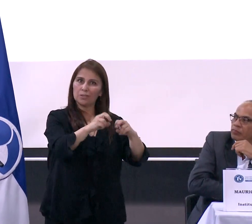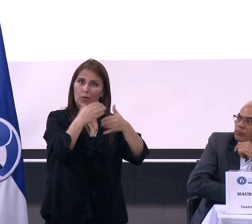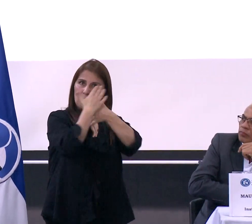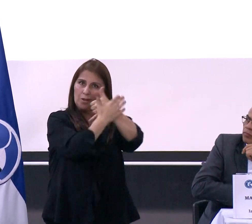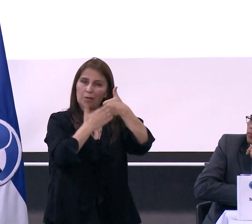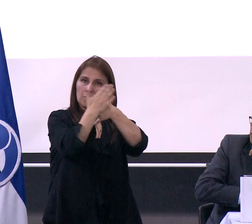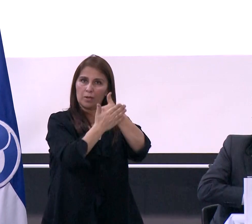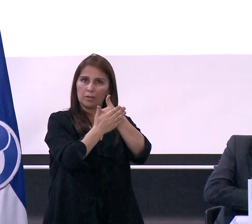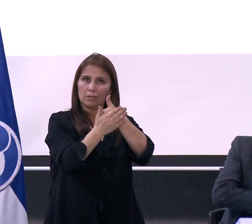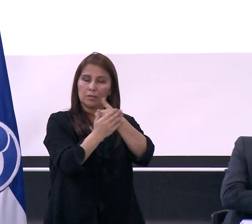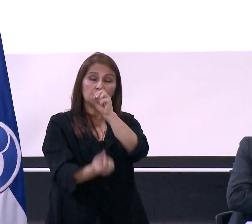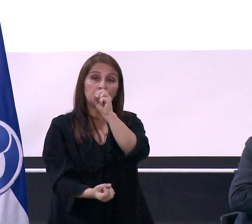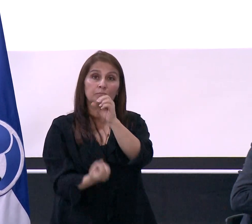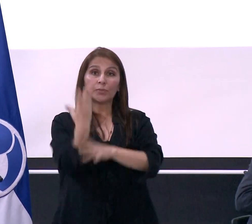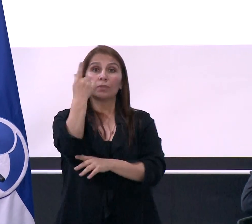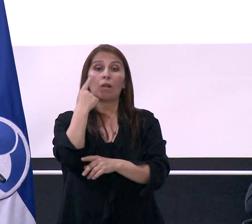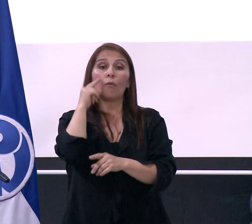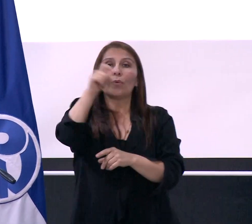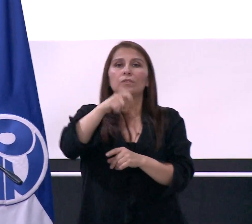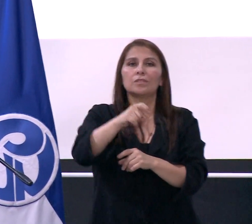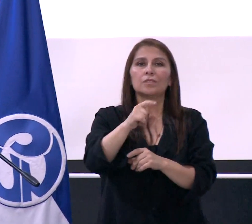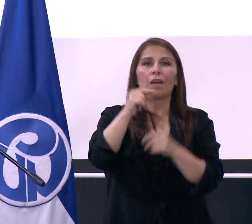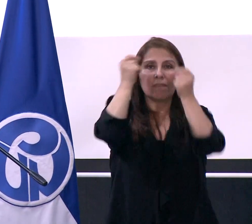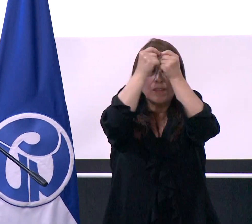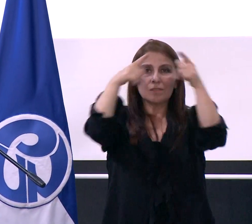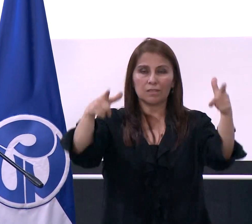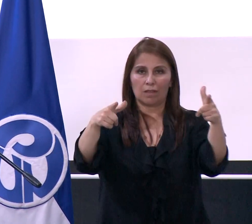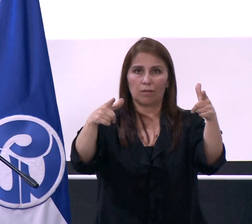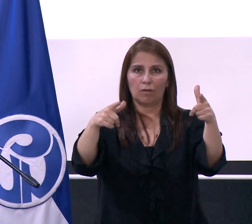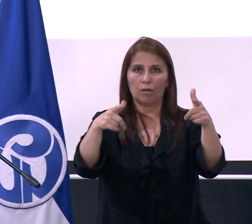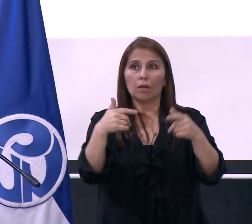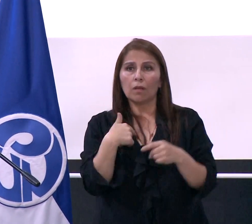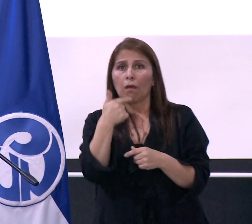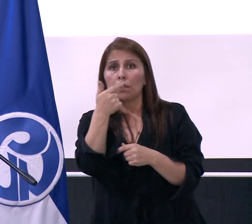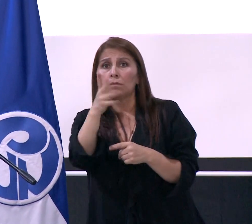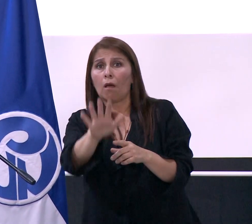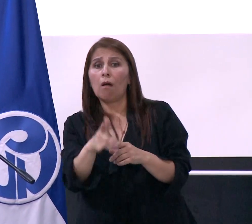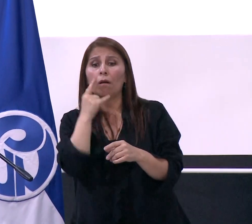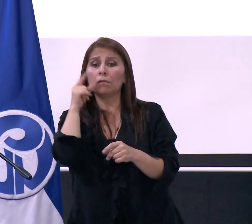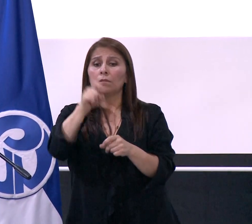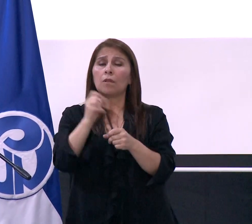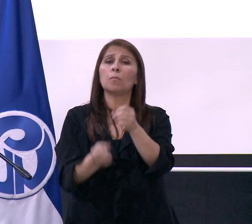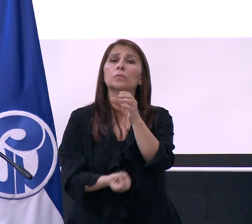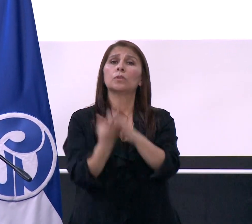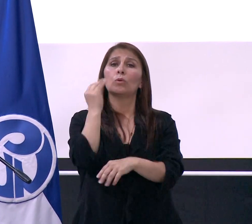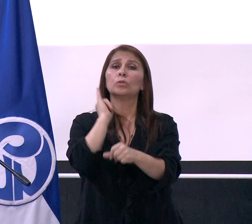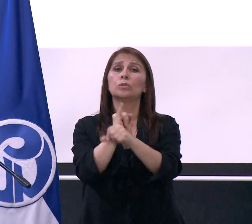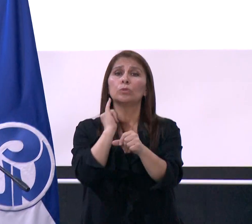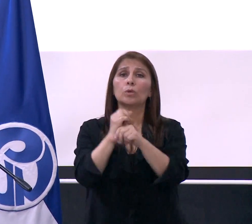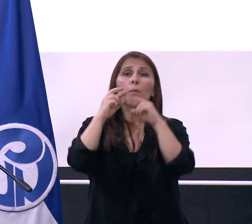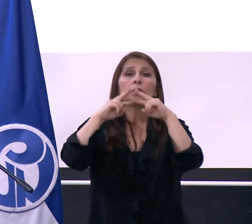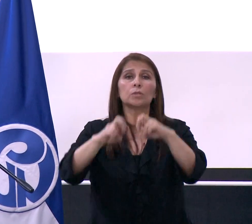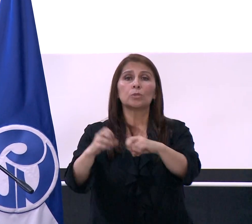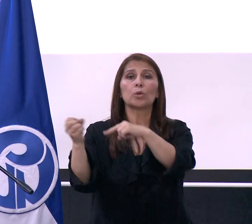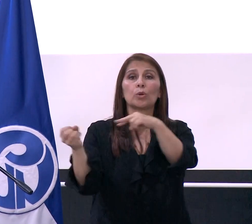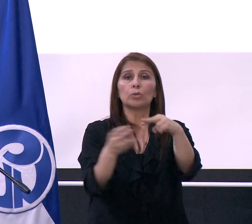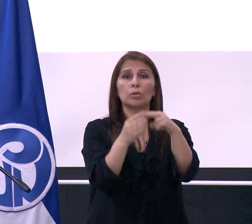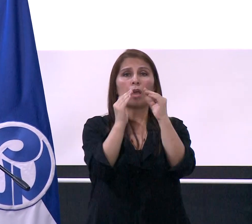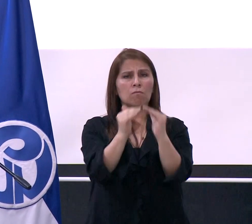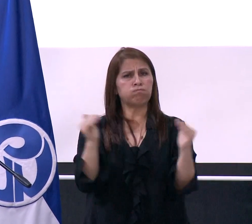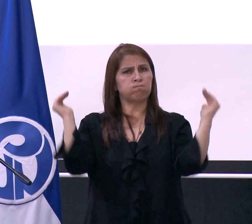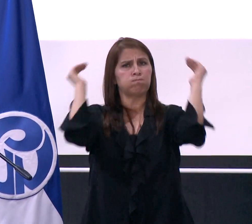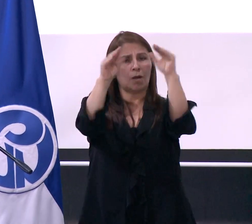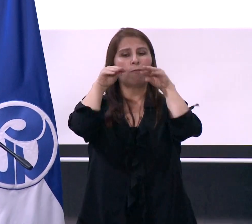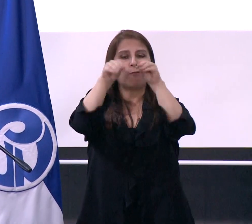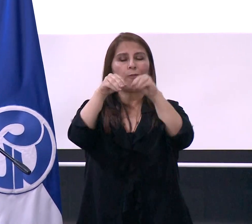una necesidad para el estado en la propuesta que acaba de hacer la misión de sabios de crear un instituto superior de investigación educativa y alta formación